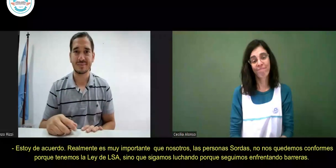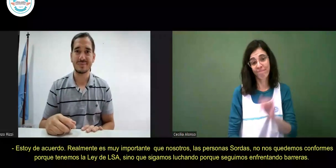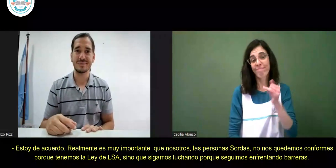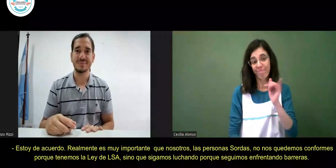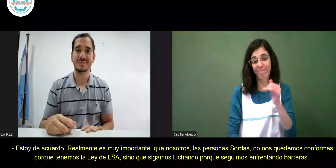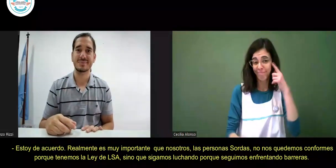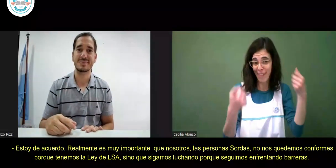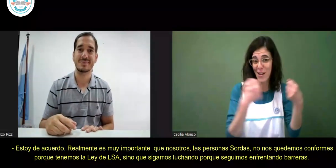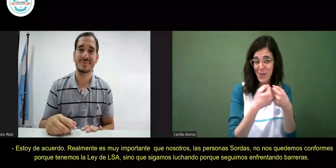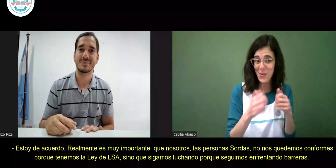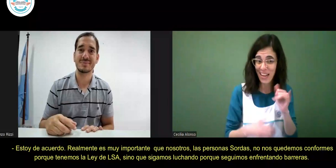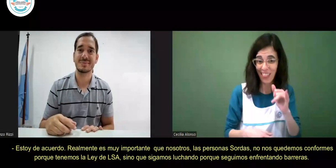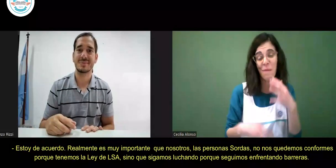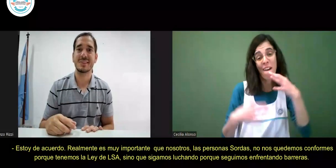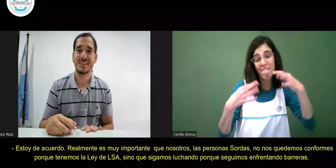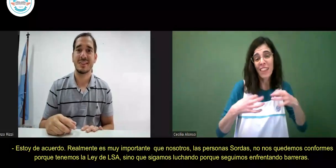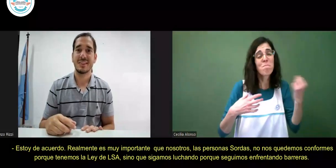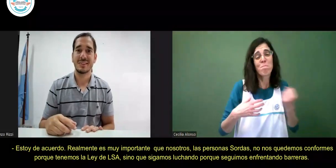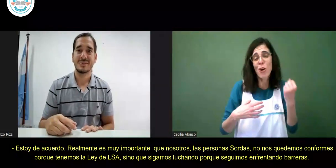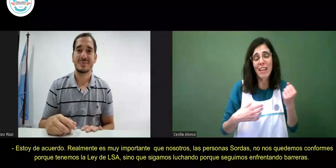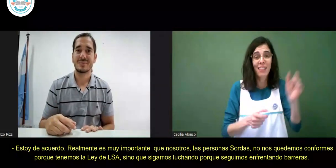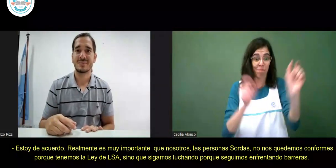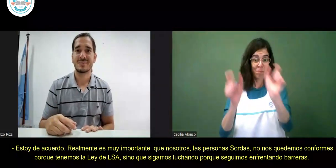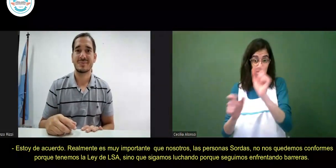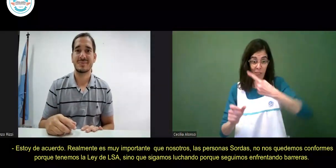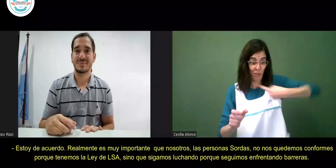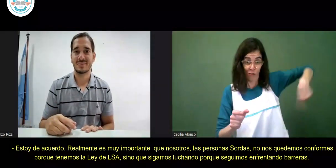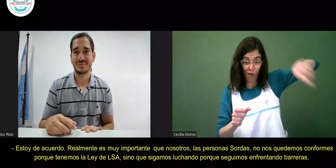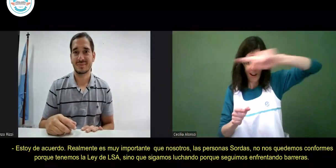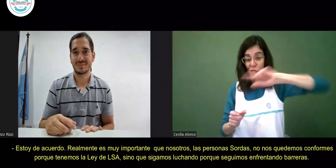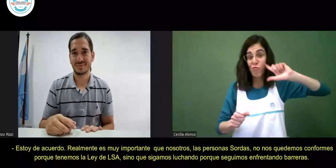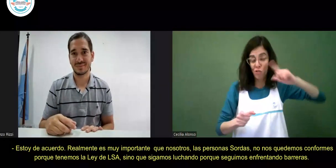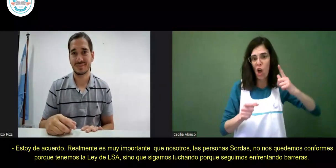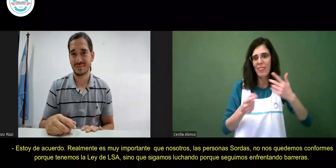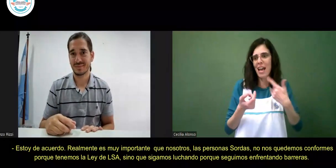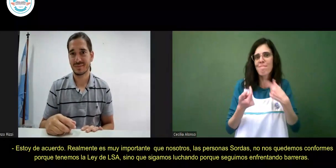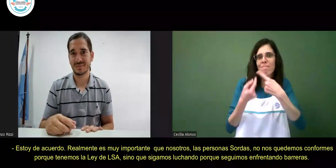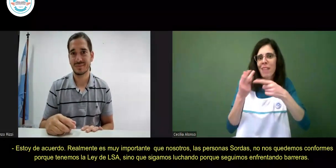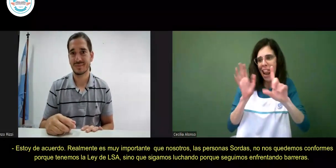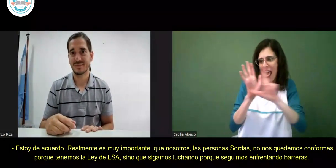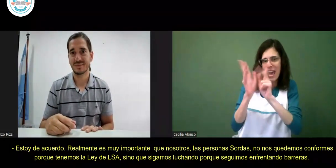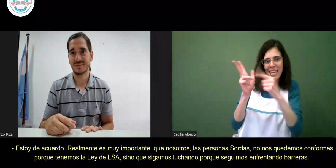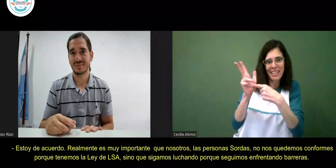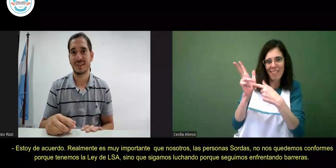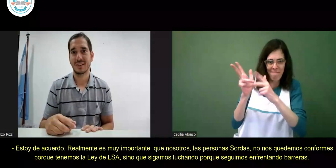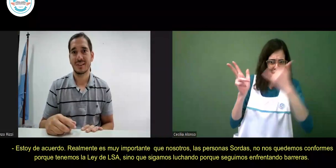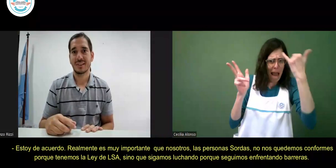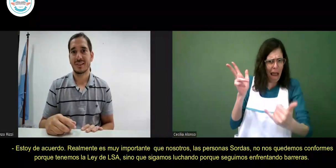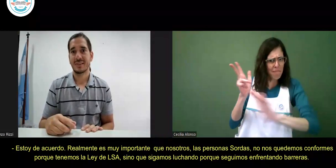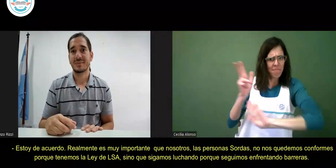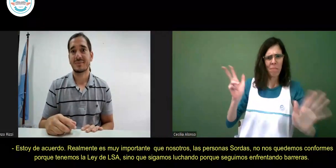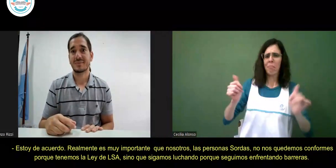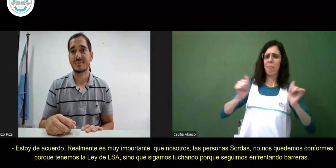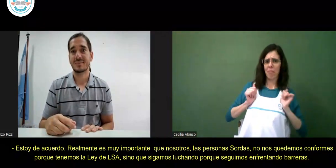lograrlo. Estoy de acuerdo. Realmente es muy importante que nosotros, las personas sordas, no nos quedemos